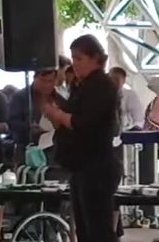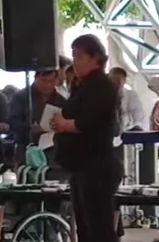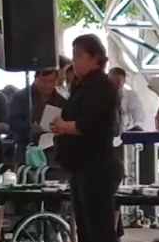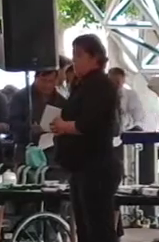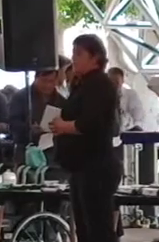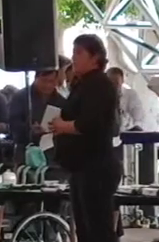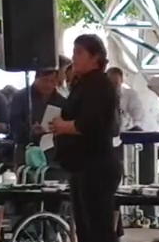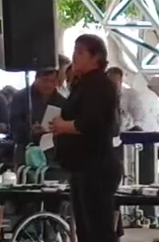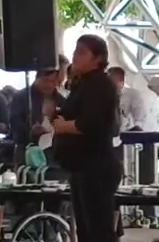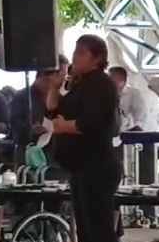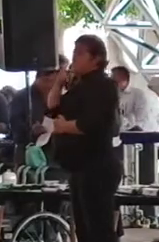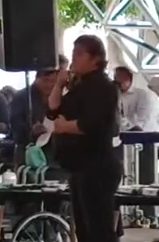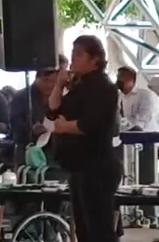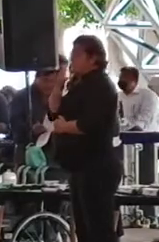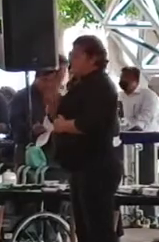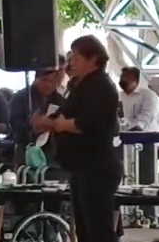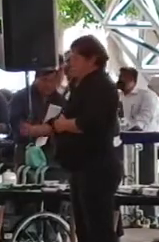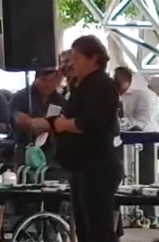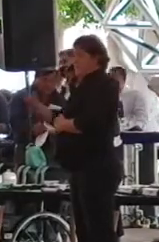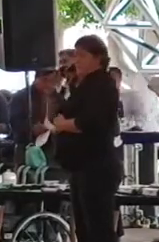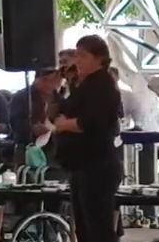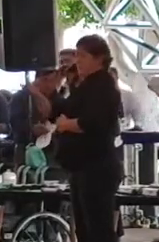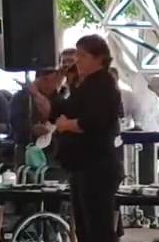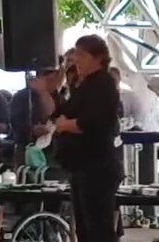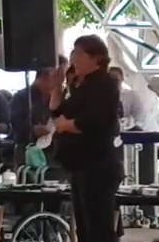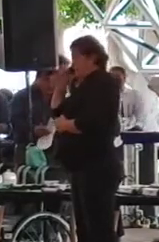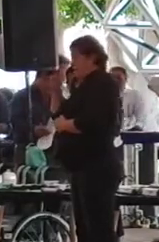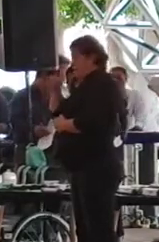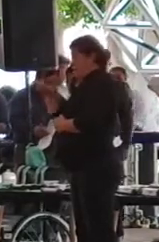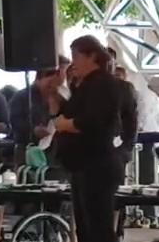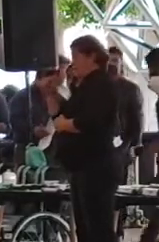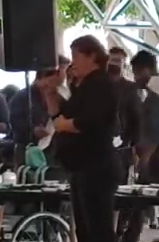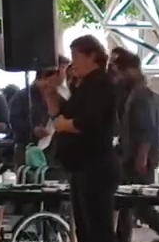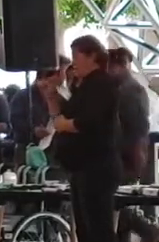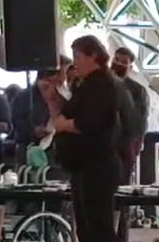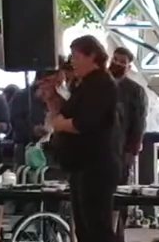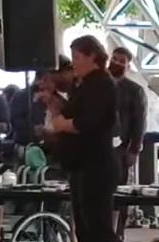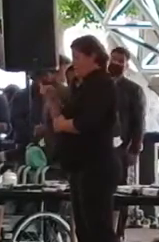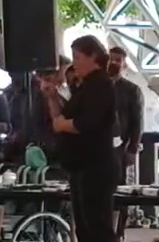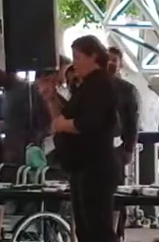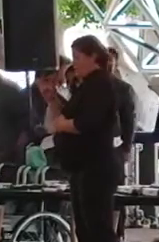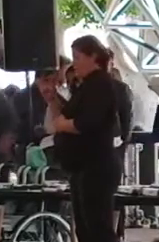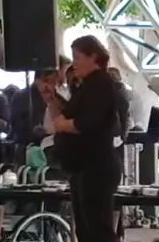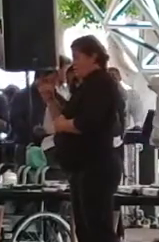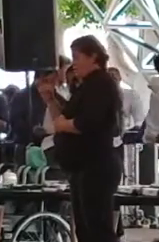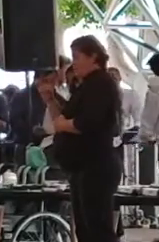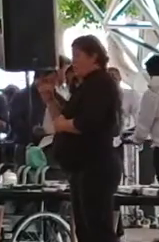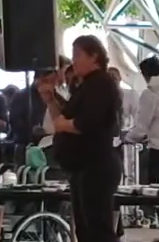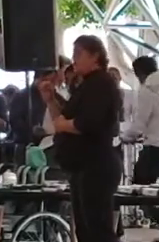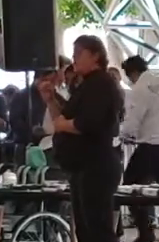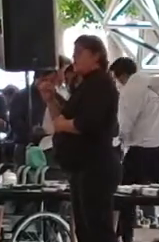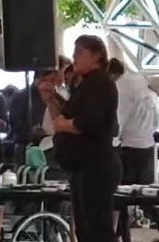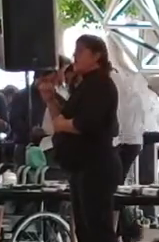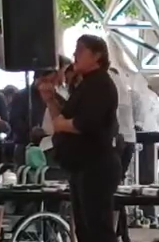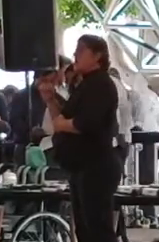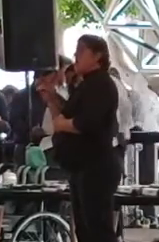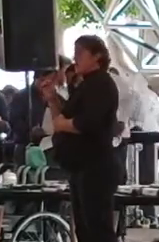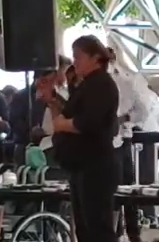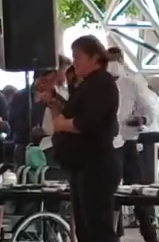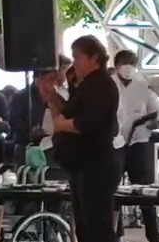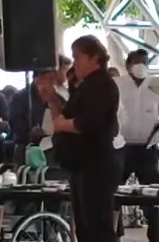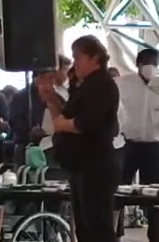A nuestros niños y a nuestro niño también, José Emilio Cervantes Pérez de San Jorge de Zoquipan,